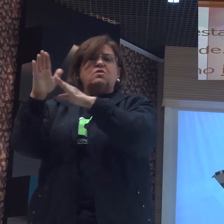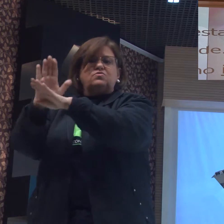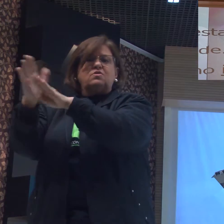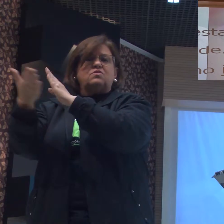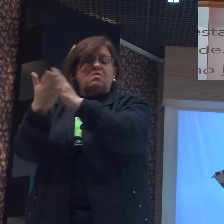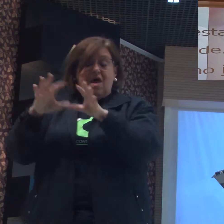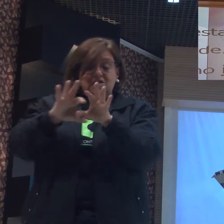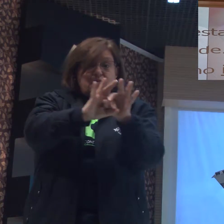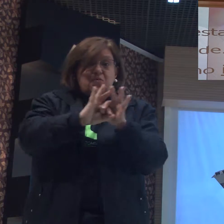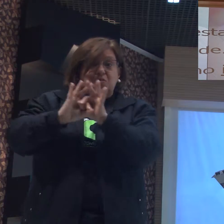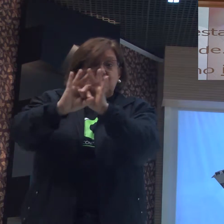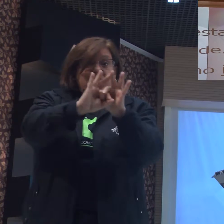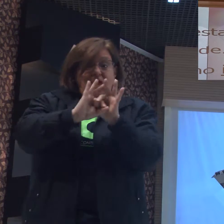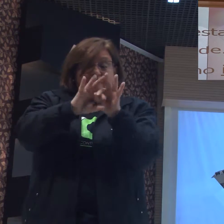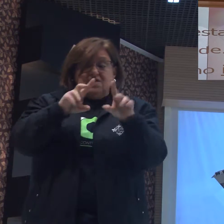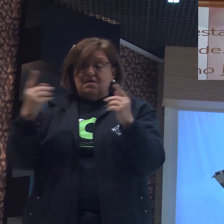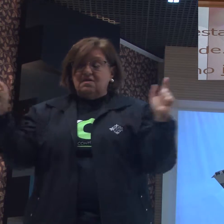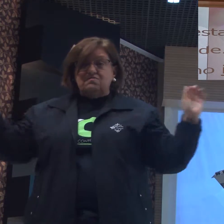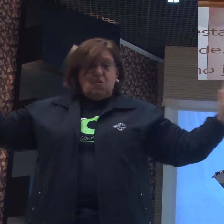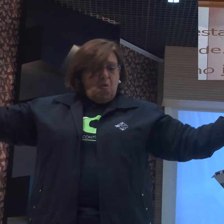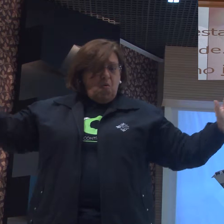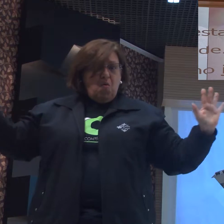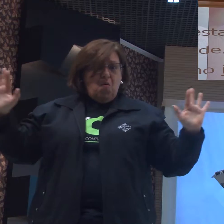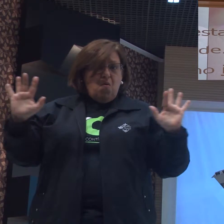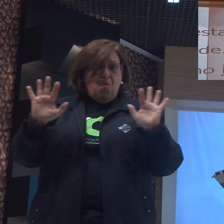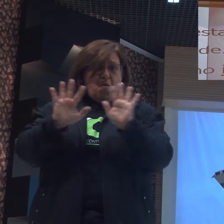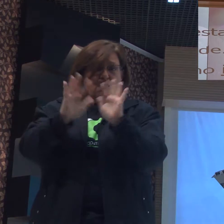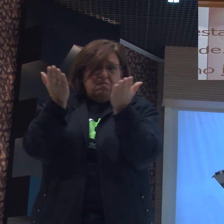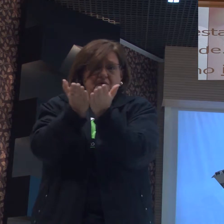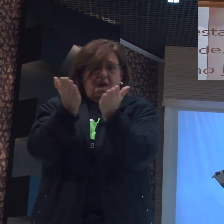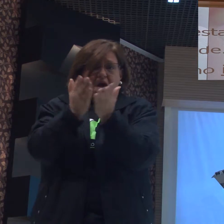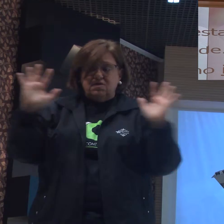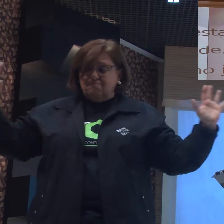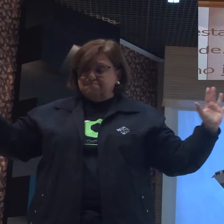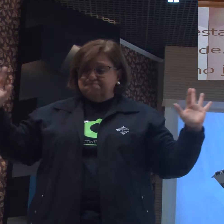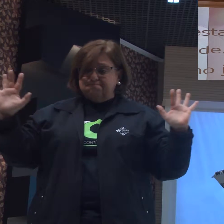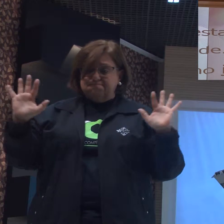Essa unidade os levou a grandes conquistas